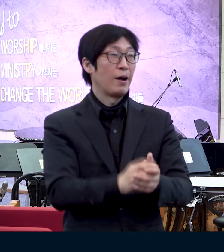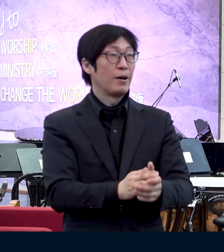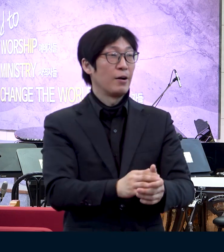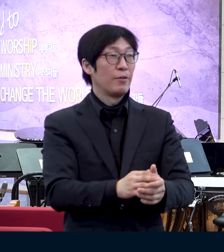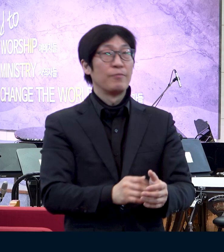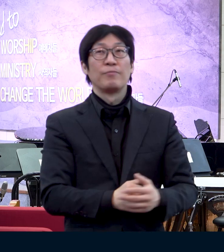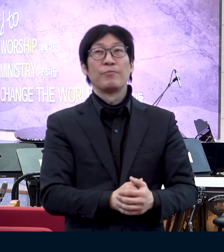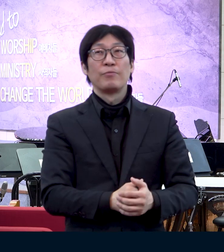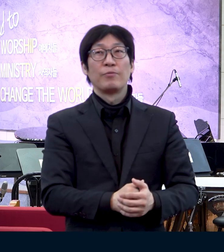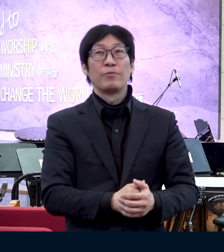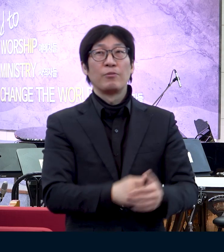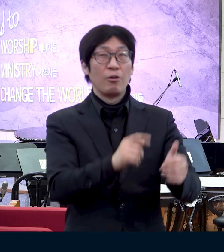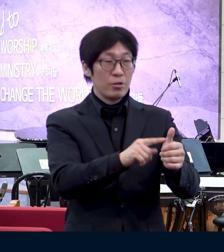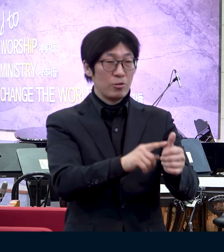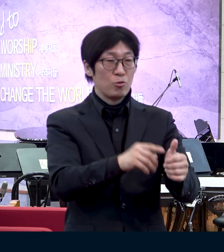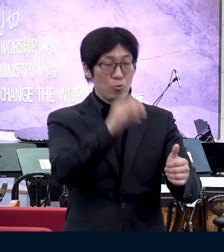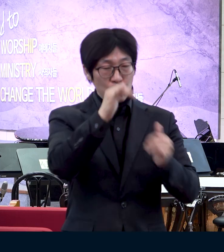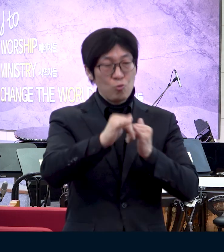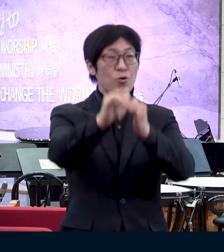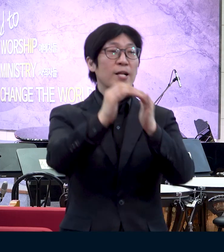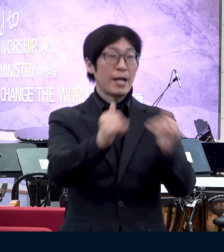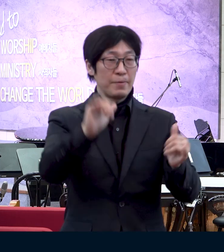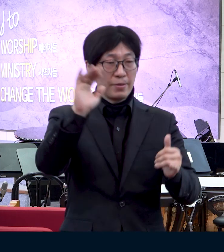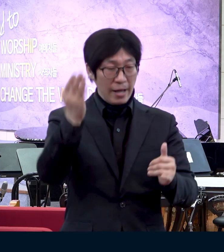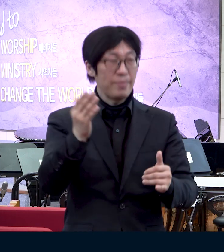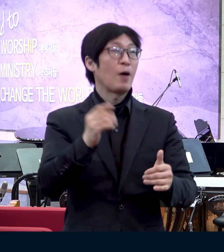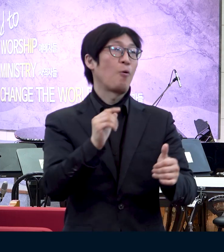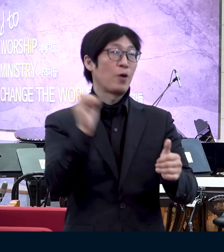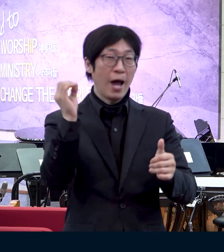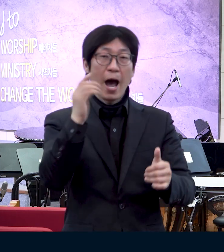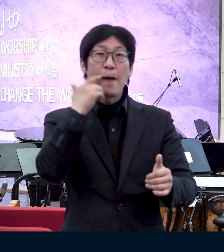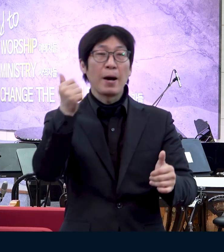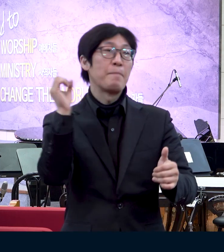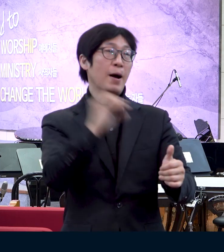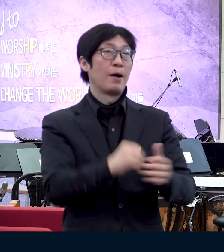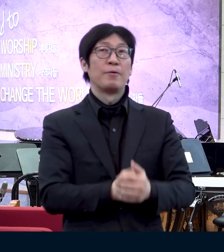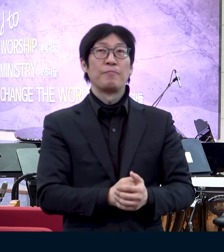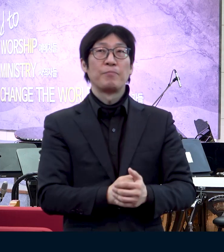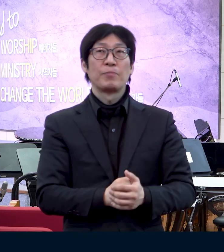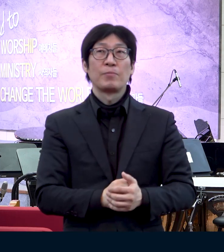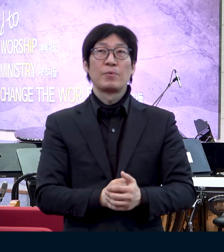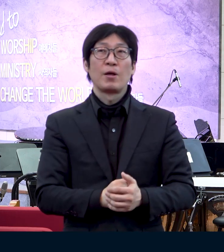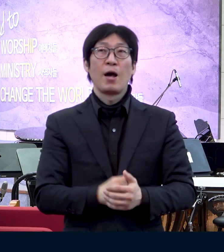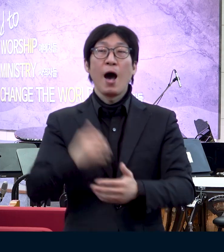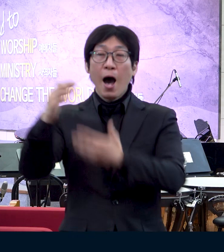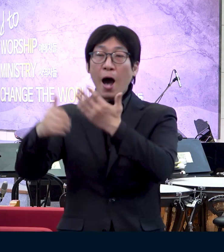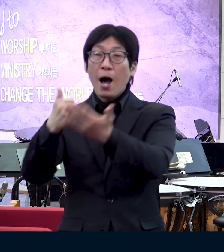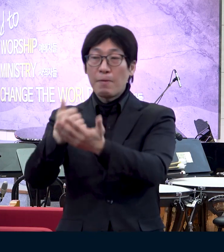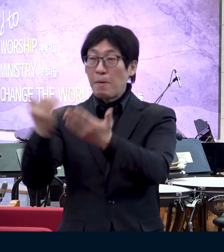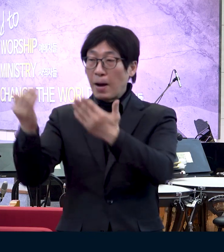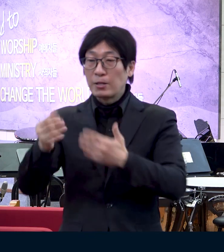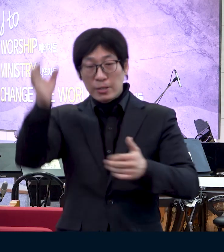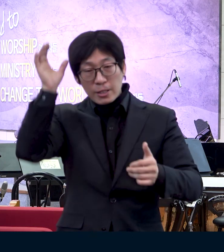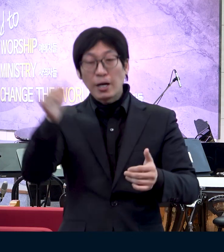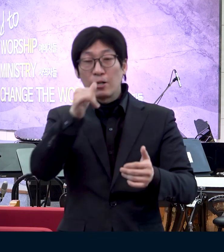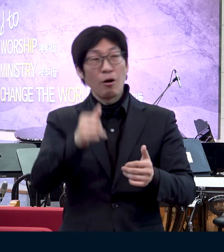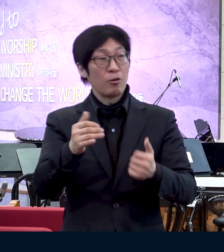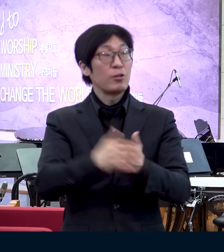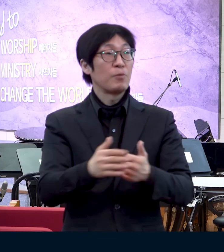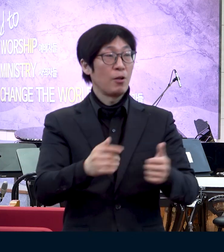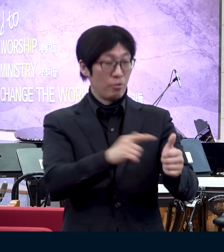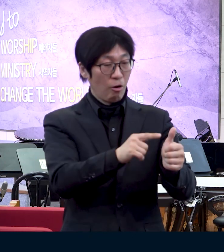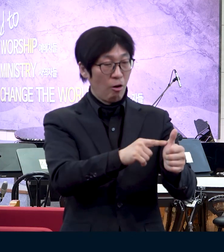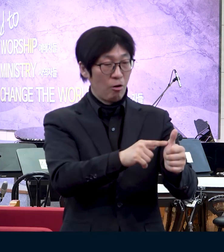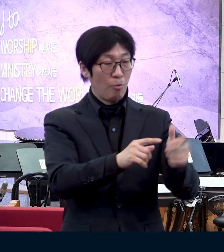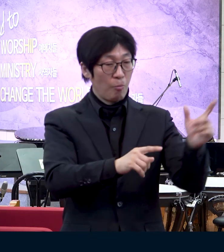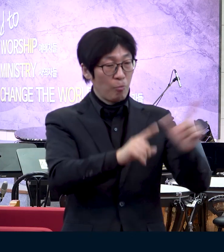너는 이렇게 살 사람이 아니잖아, 너는 정말 훌륭한 사람이잖아, 하나님께 내가 받은 너에 대한 기대가 있는데